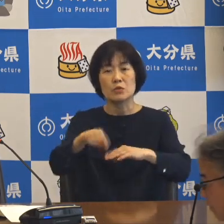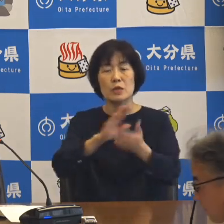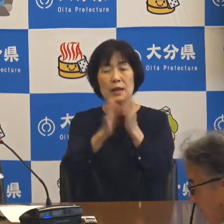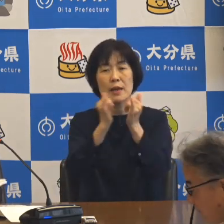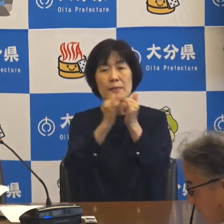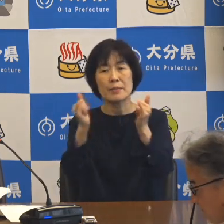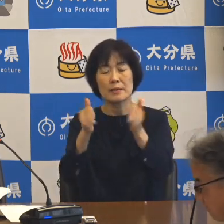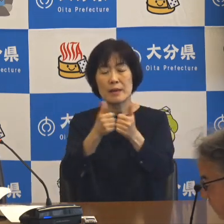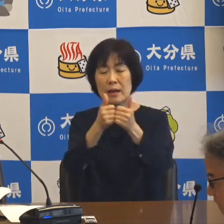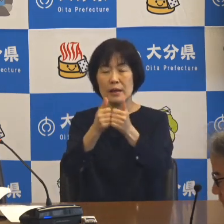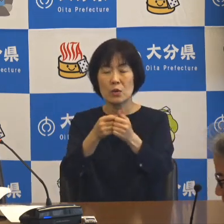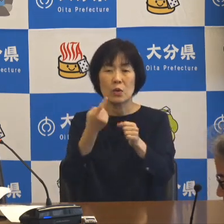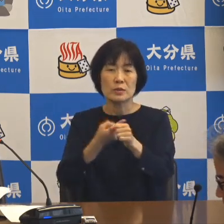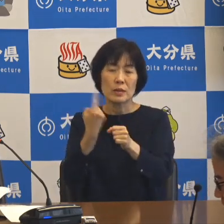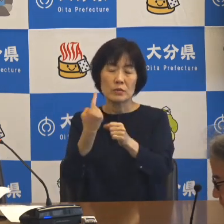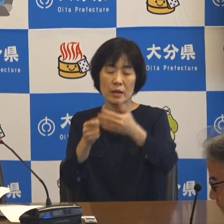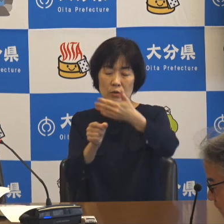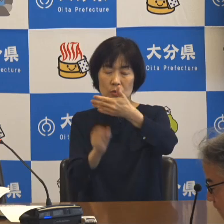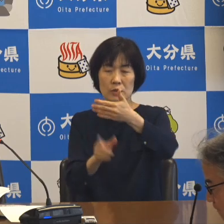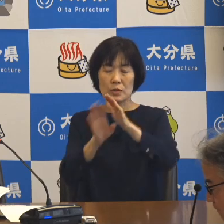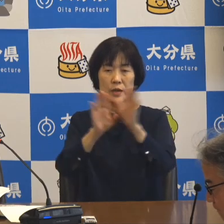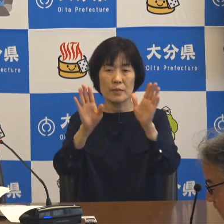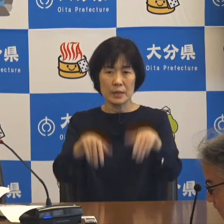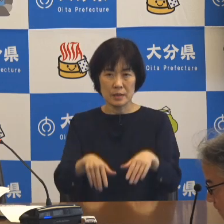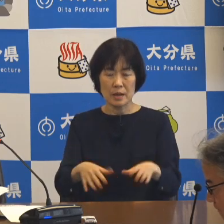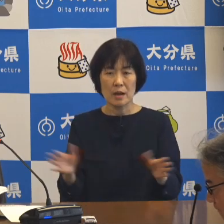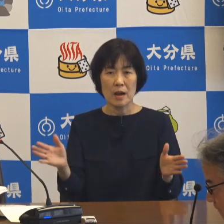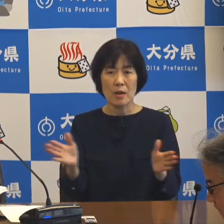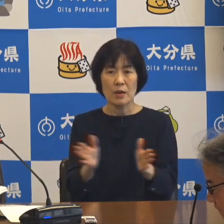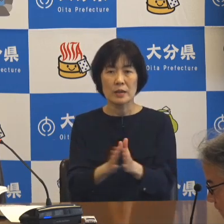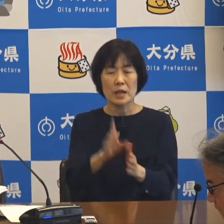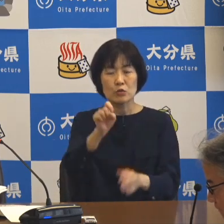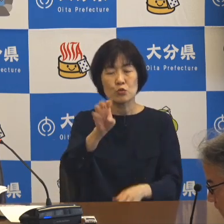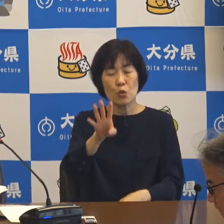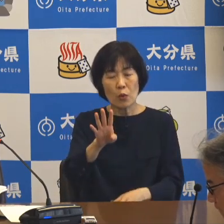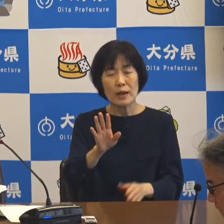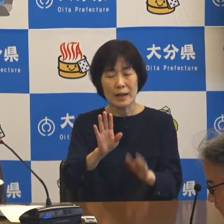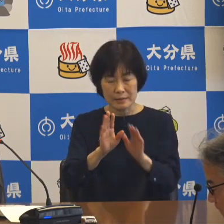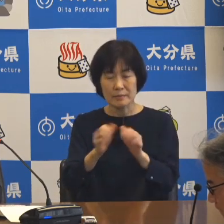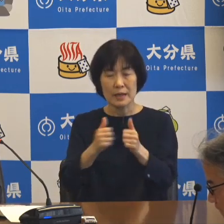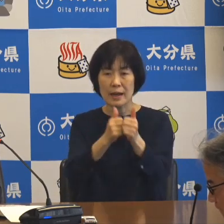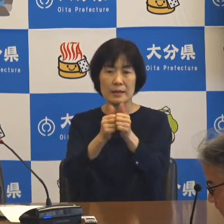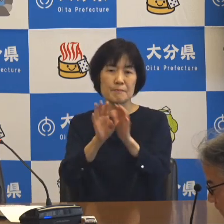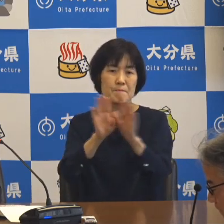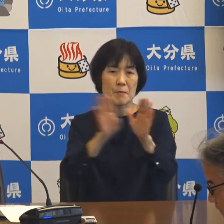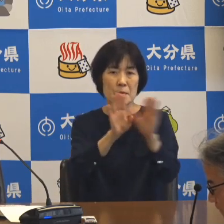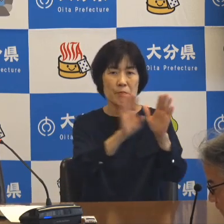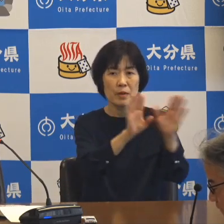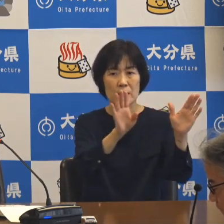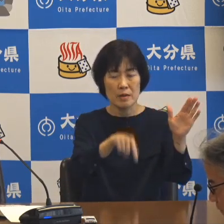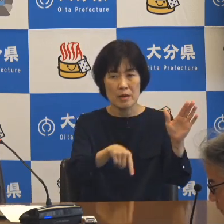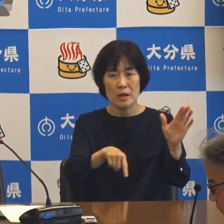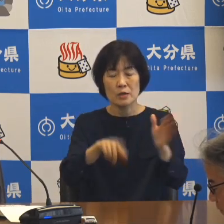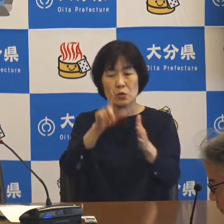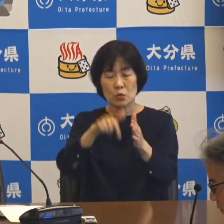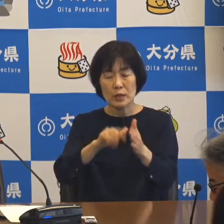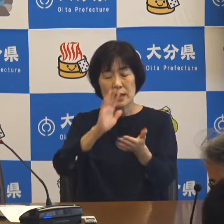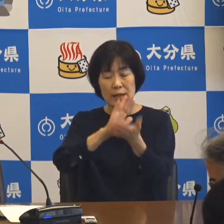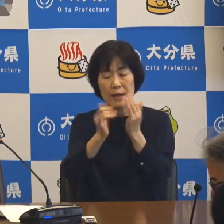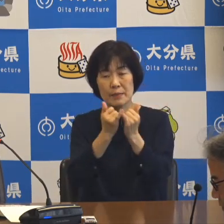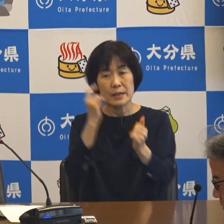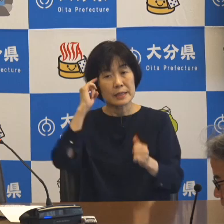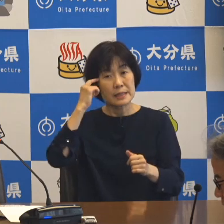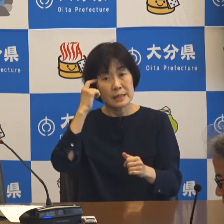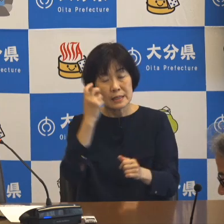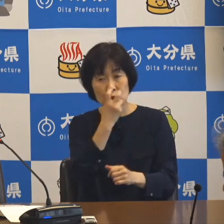9月に設置をしまして、延べで16回会議を今まで開いております。 でその間、県民意識調査、あるいは